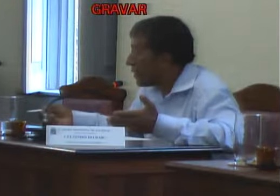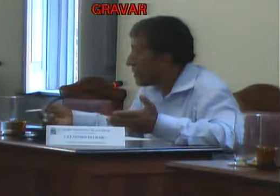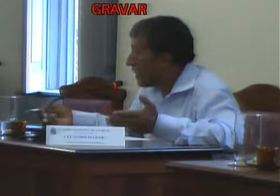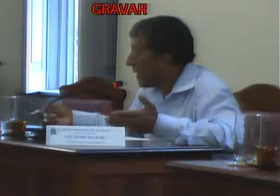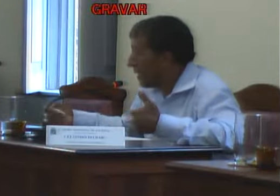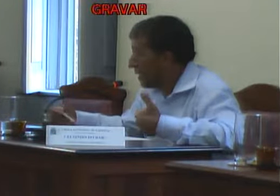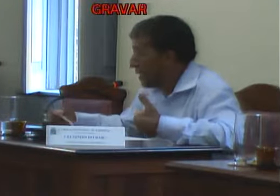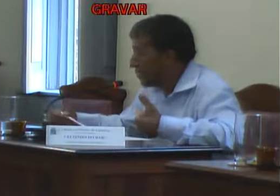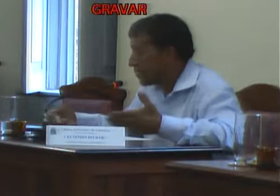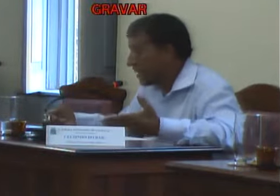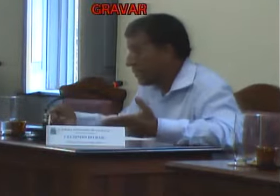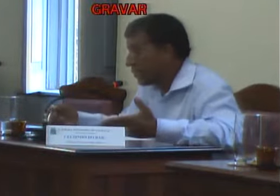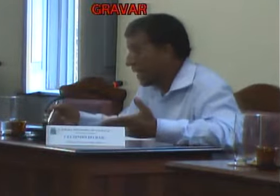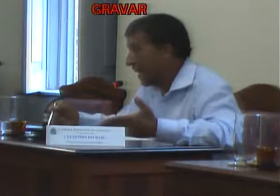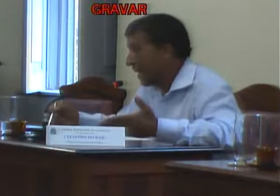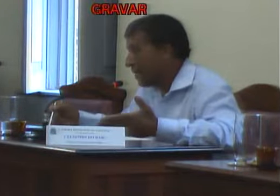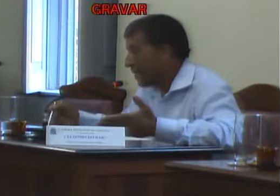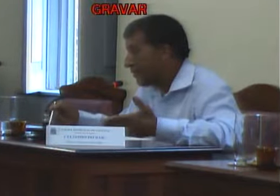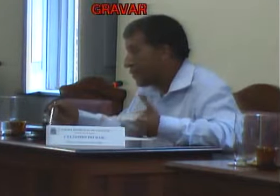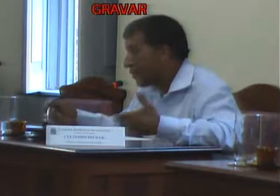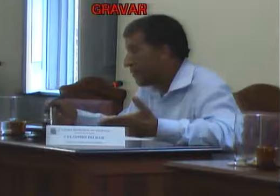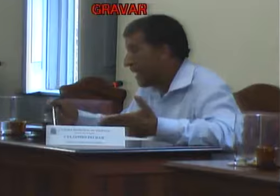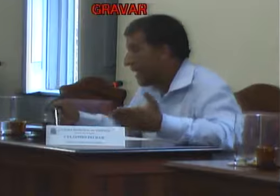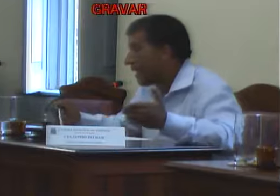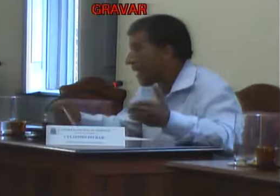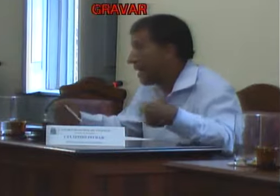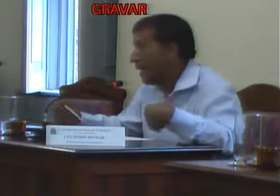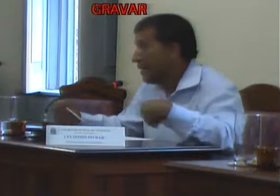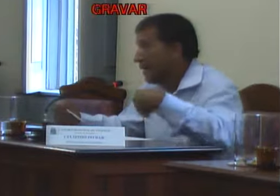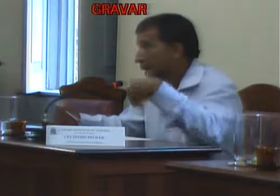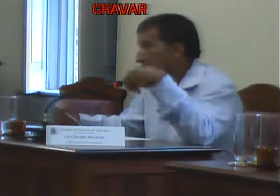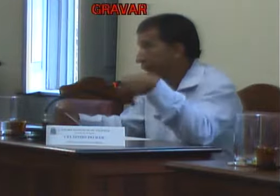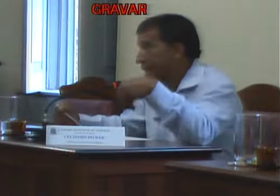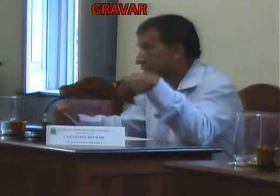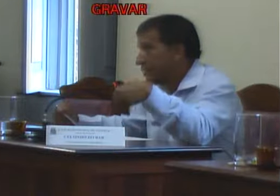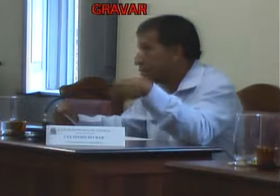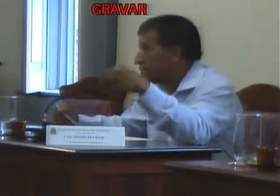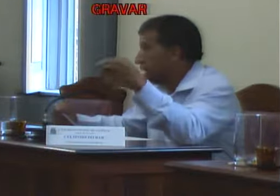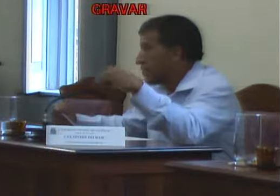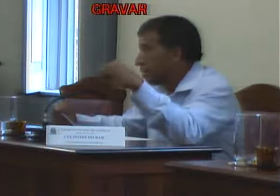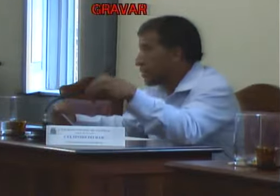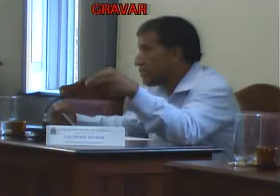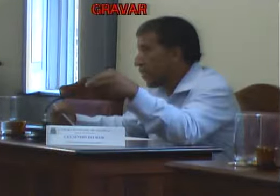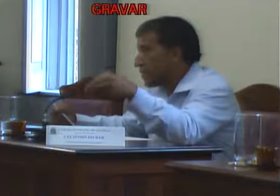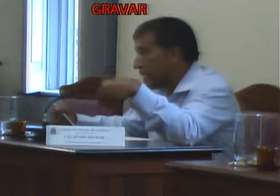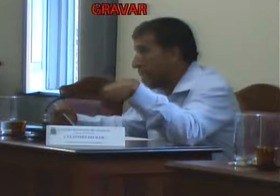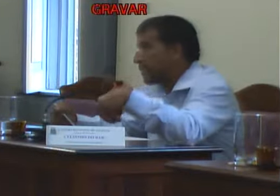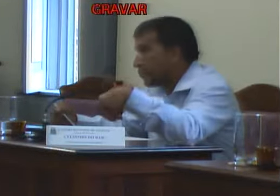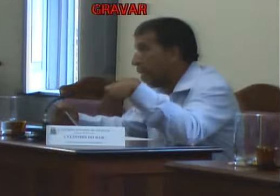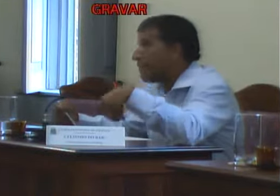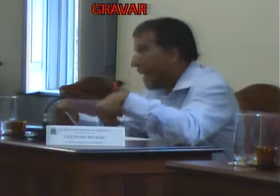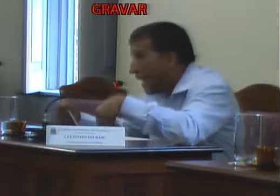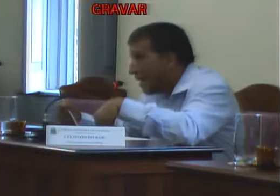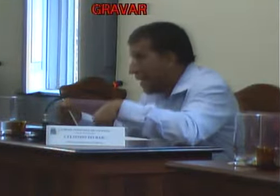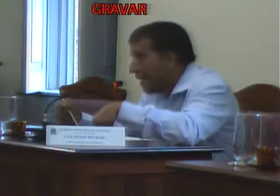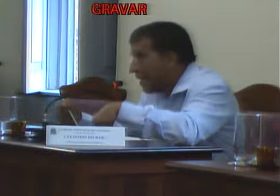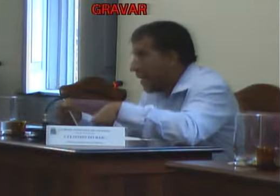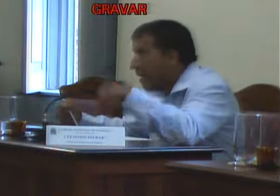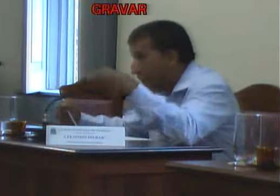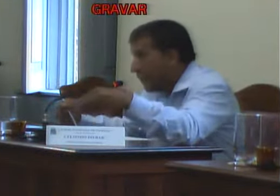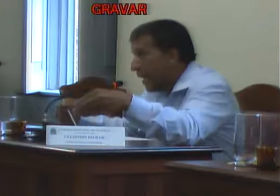outra coisa também, não sei como é que a prefeitura paga a taxa de iluminação desse esporte, porque a prefeitura